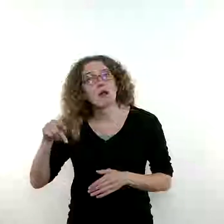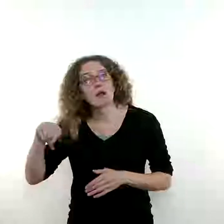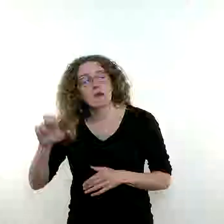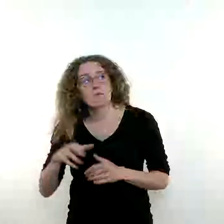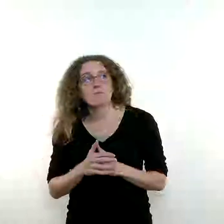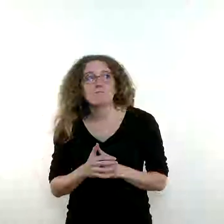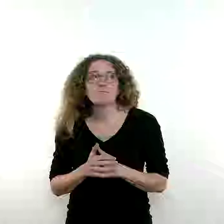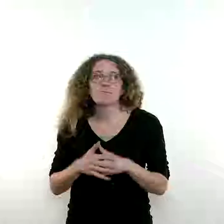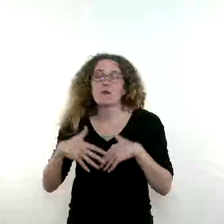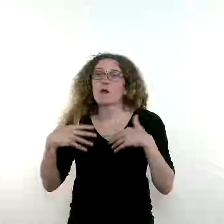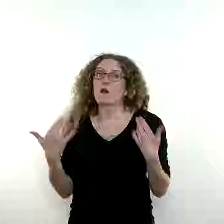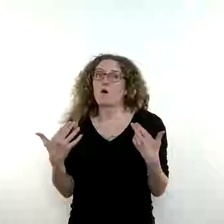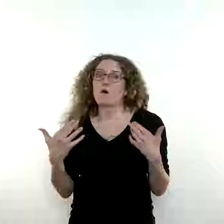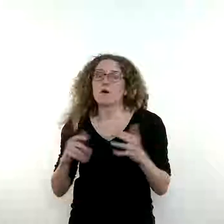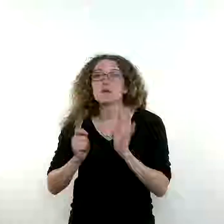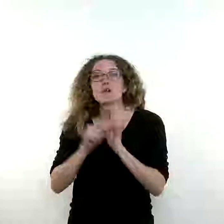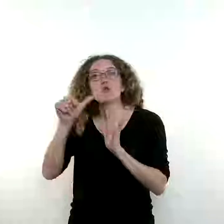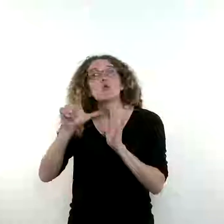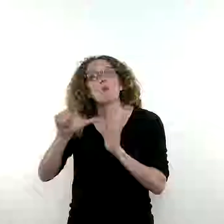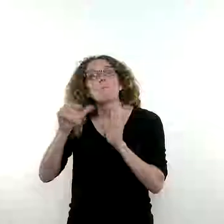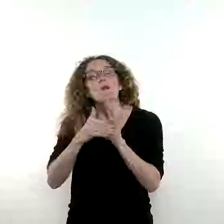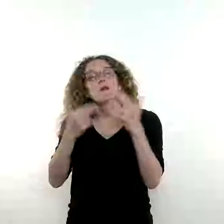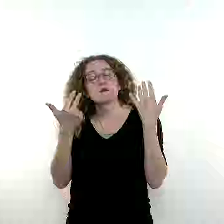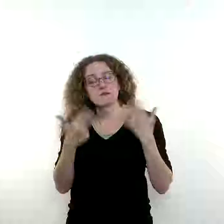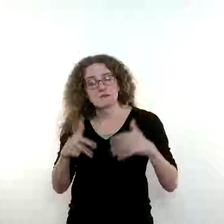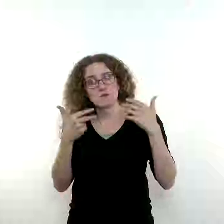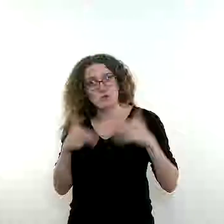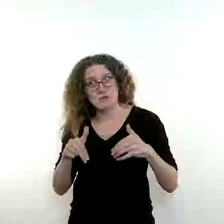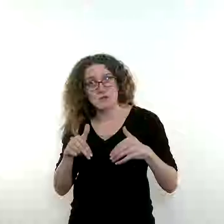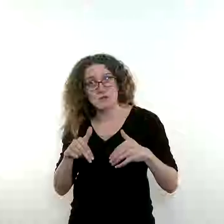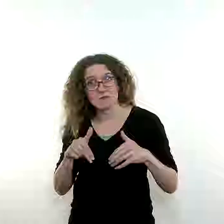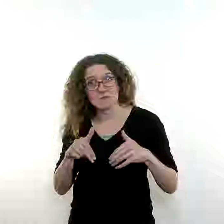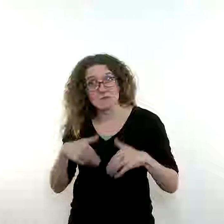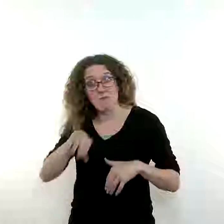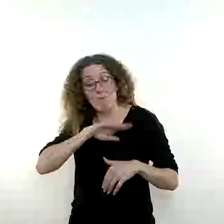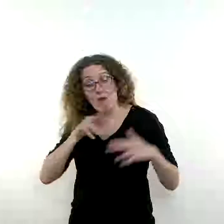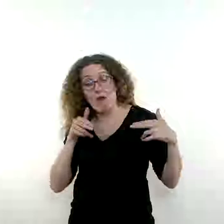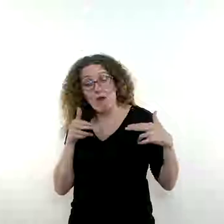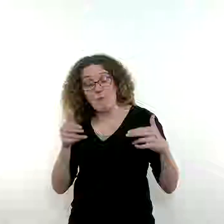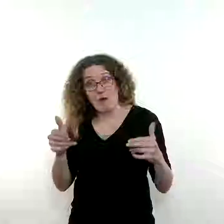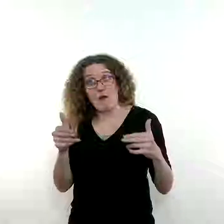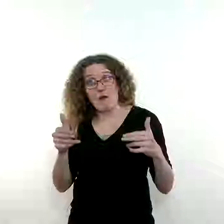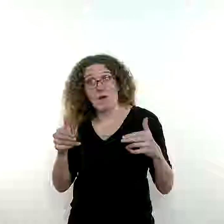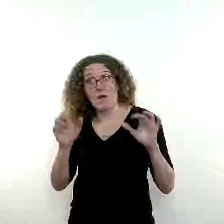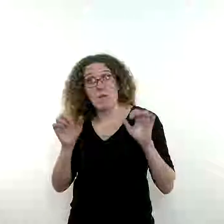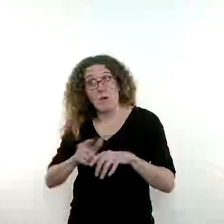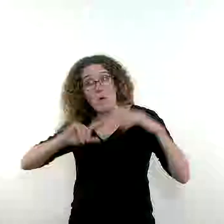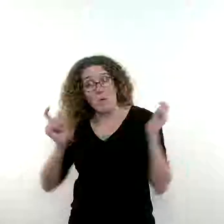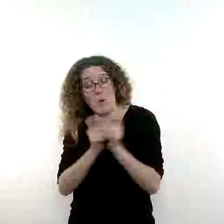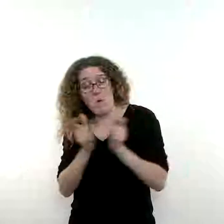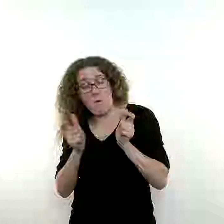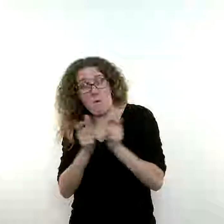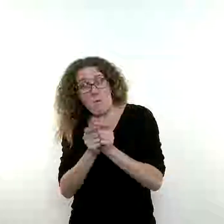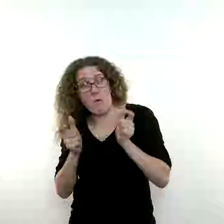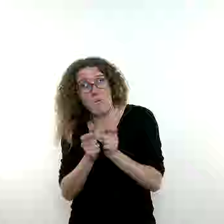Les caméras de vidéosurveillance, en 2018, elles ont permis l'intervention, elles ont permis 4238